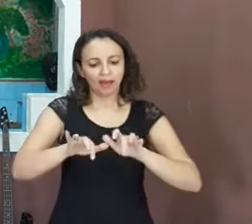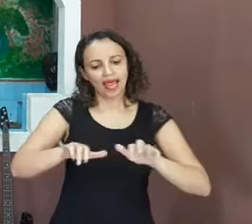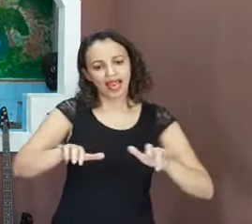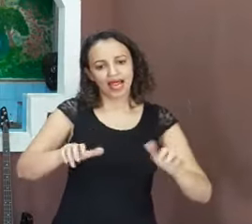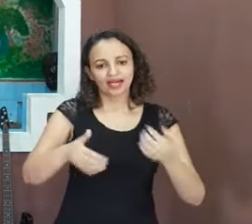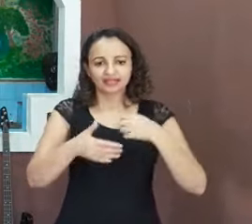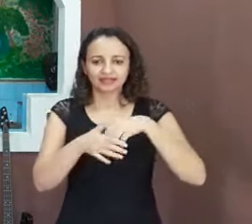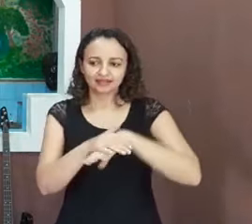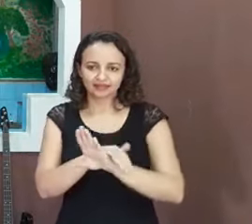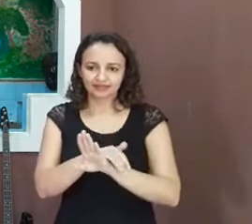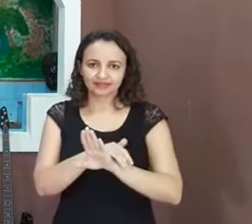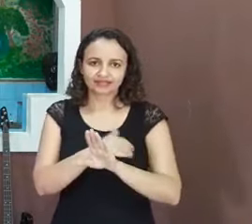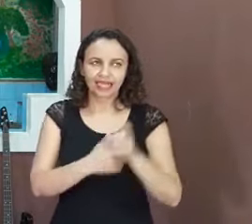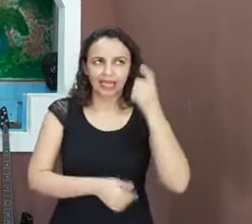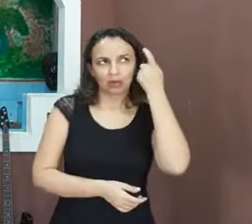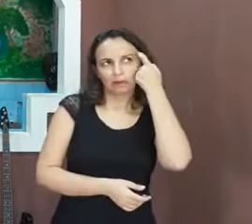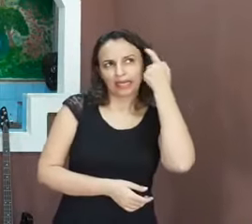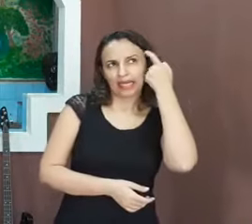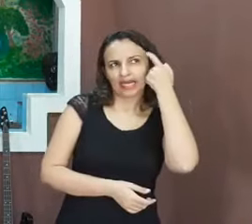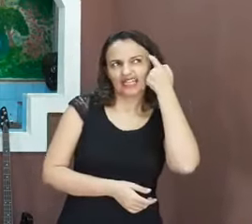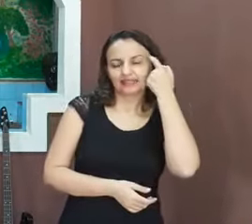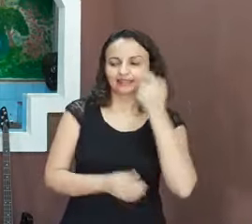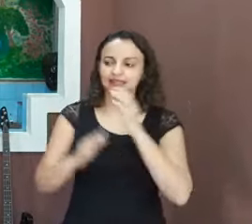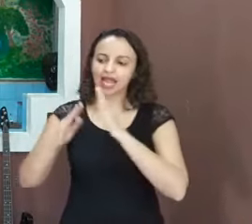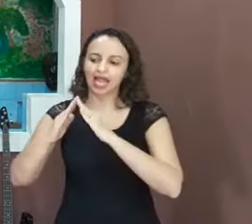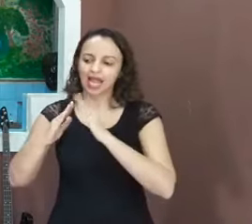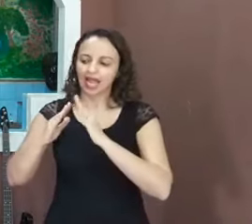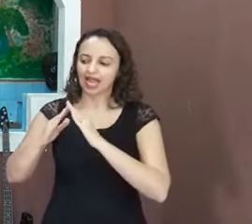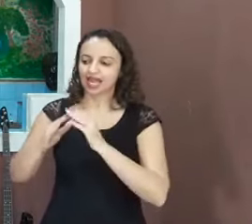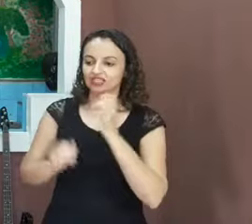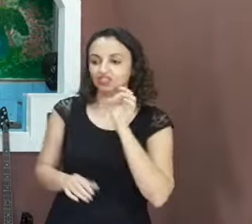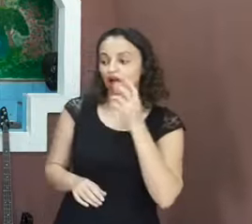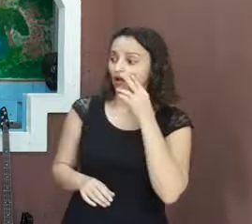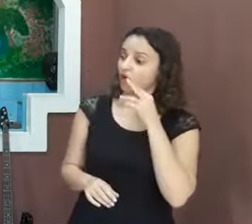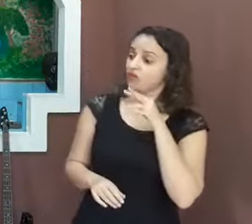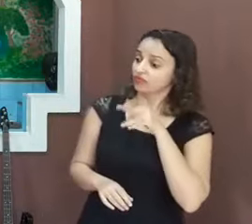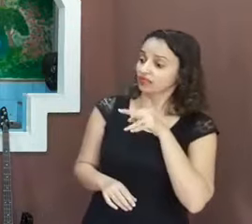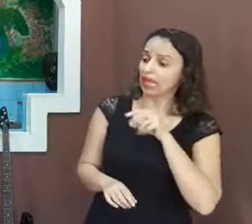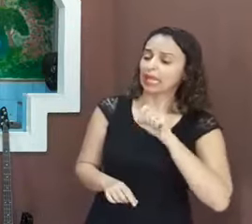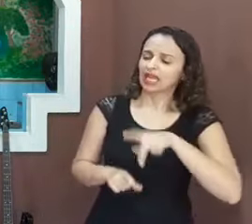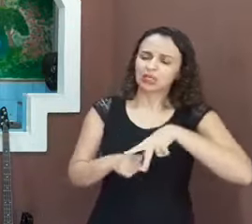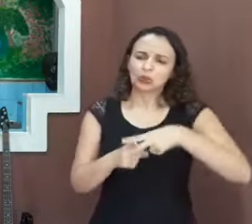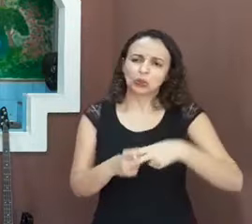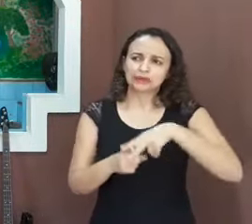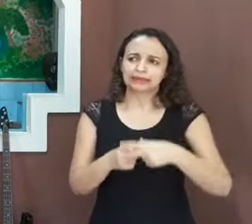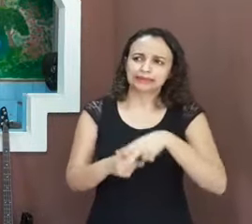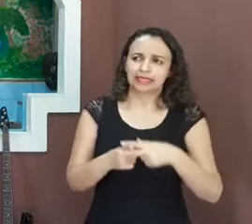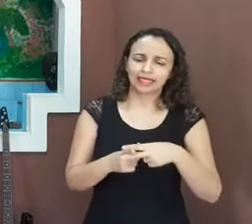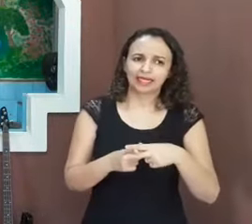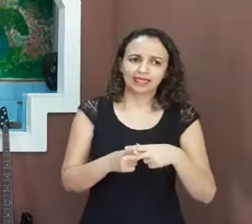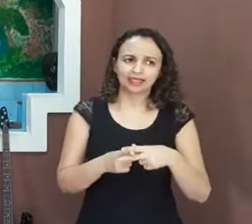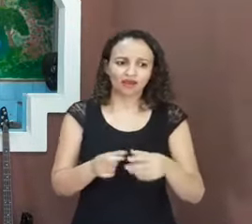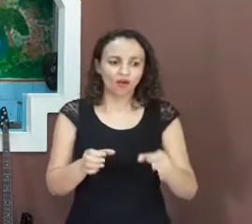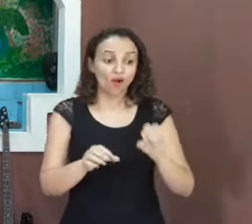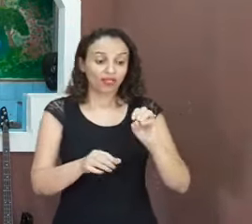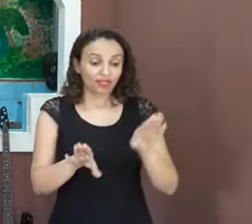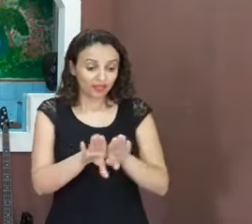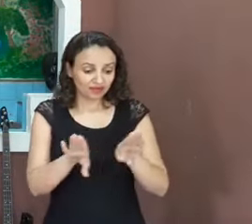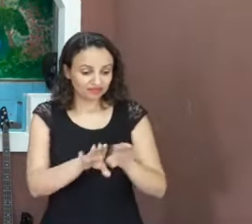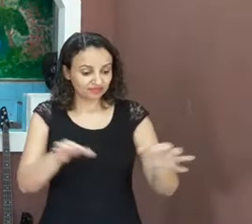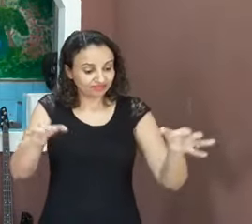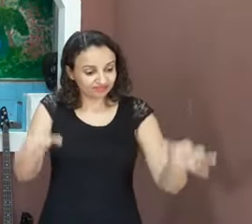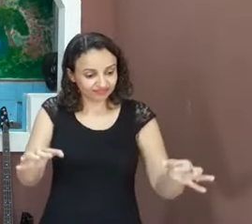a questão, né, do tempo, tem uma lá, mas é um trabalho terrível, porque quem arruma, onde compra fita, é terrível o